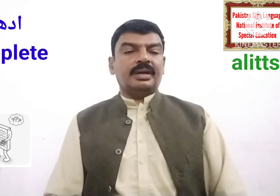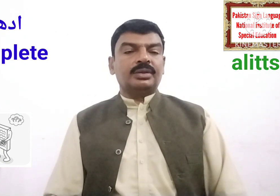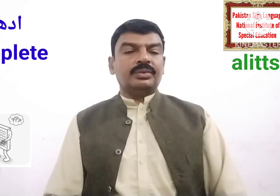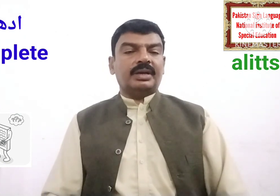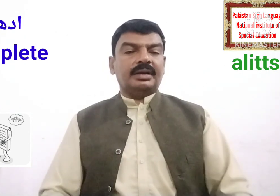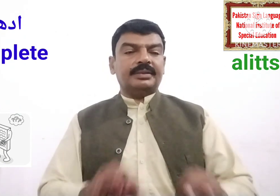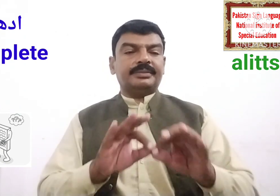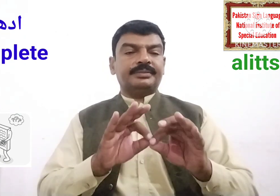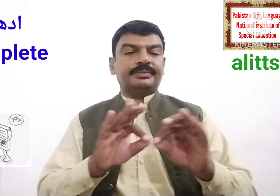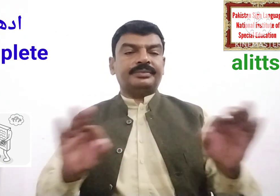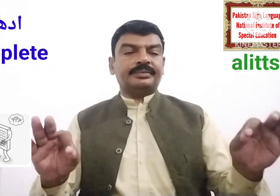adhura,